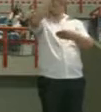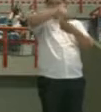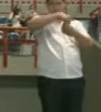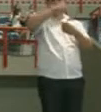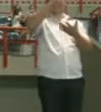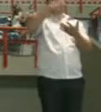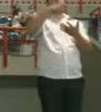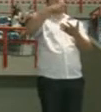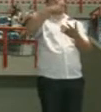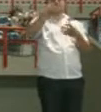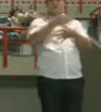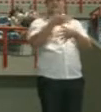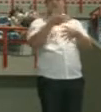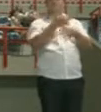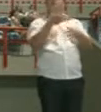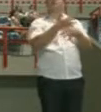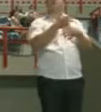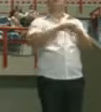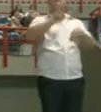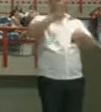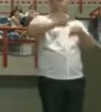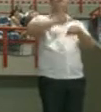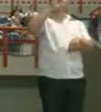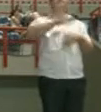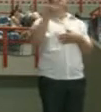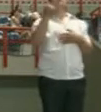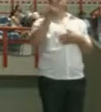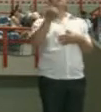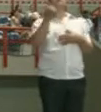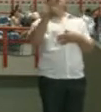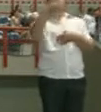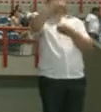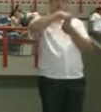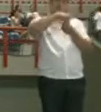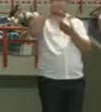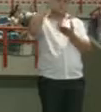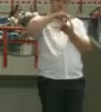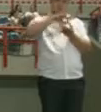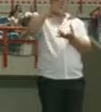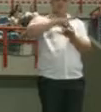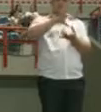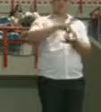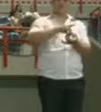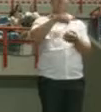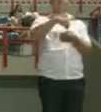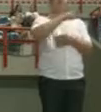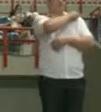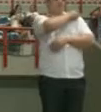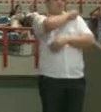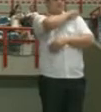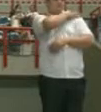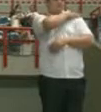ao município. A figura mais importante dentro desse contexto é o